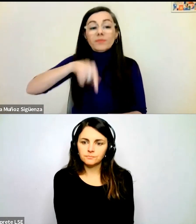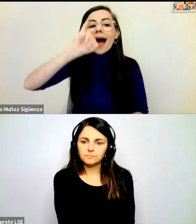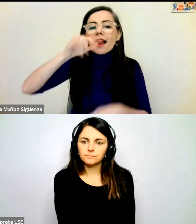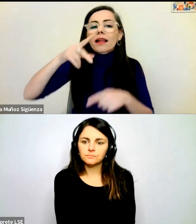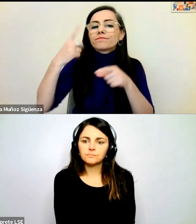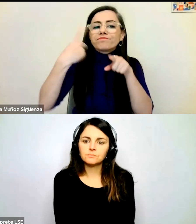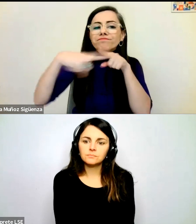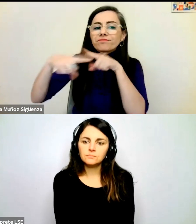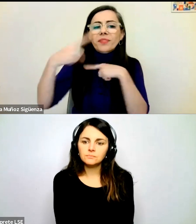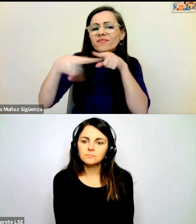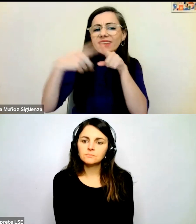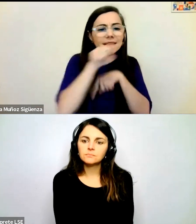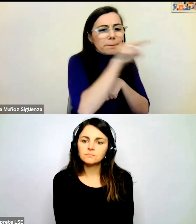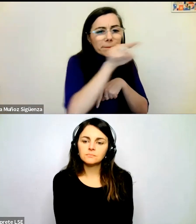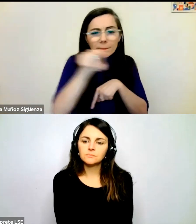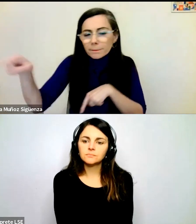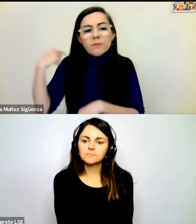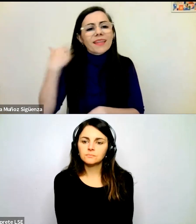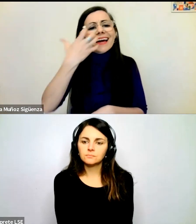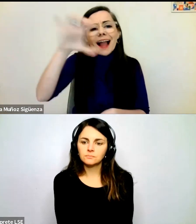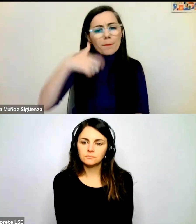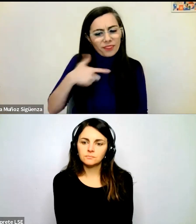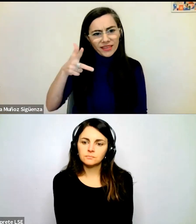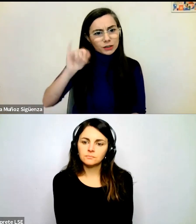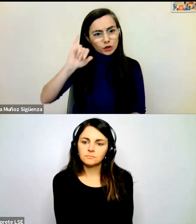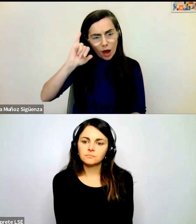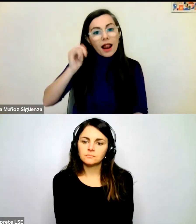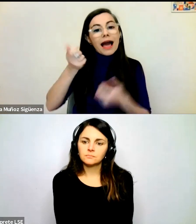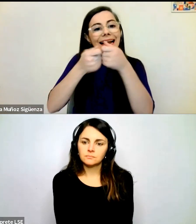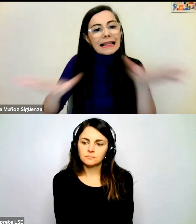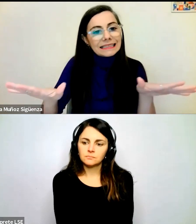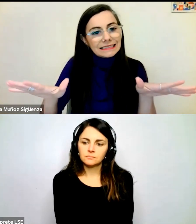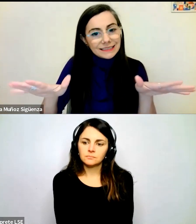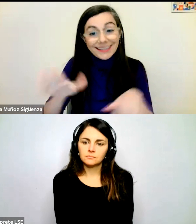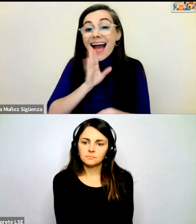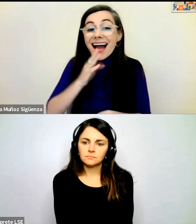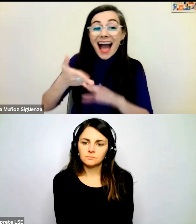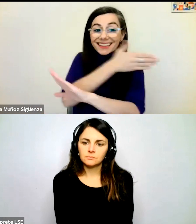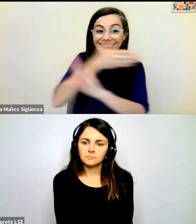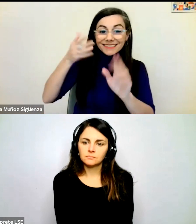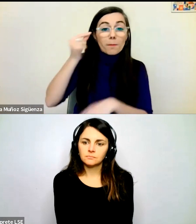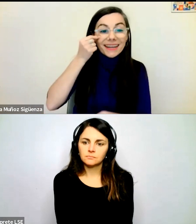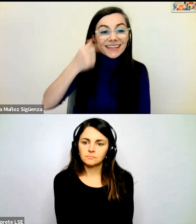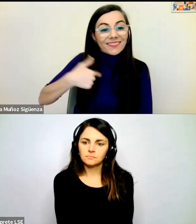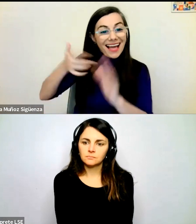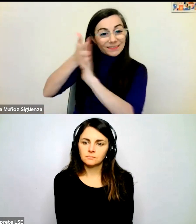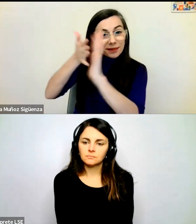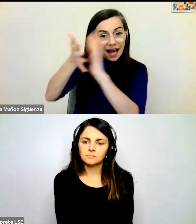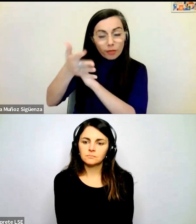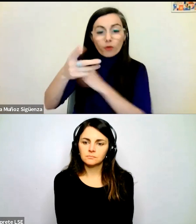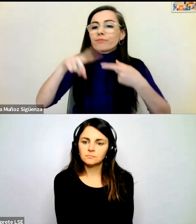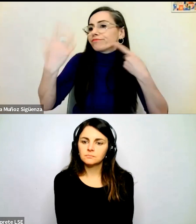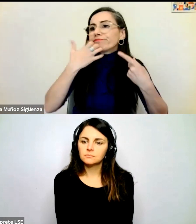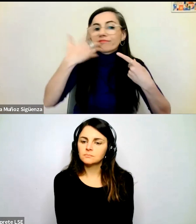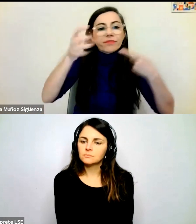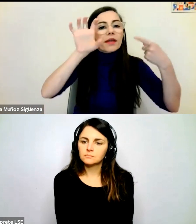de denuncia, que adquiramos las personas sordas la cultura de denuncia, que sepamos cuáles son nuestros derechos a reclamar, que